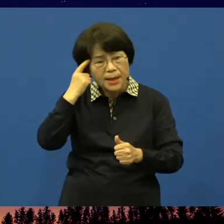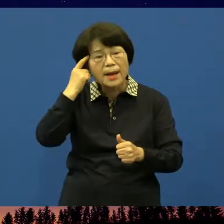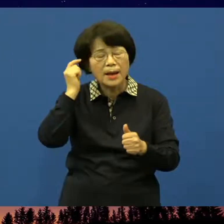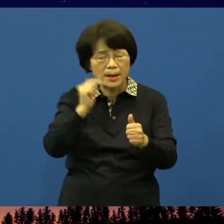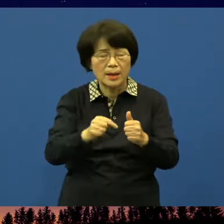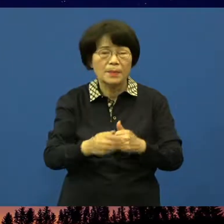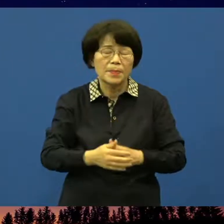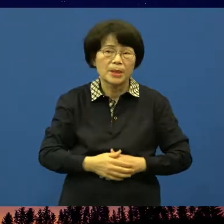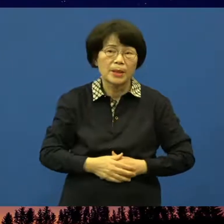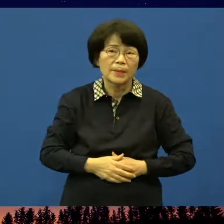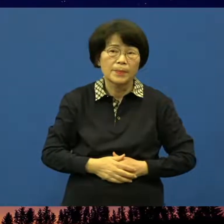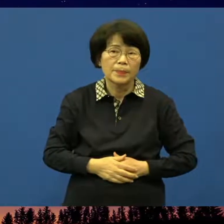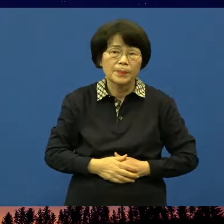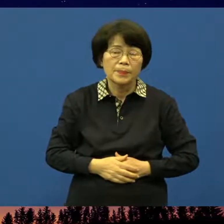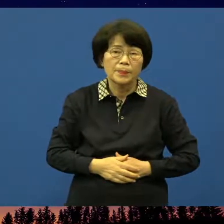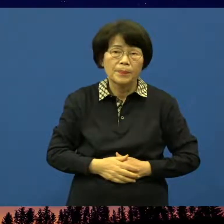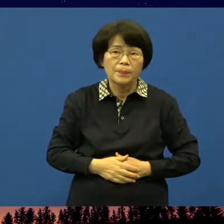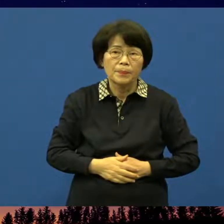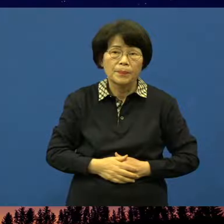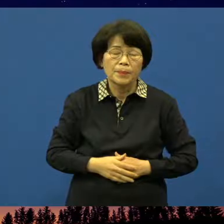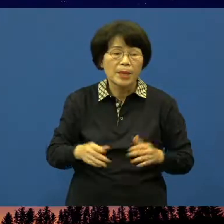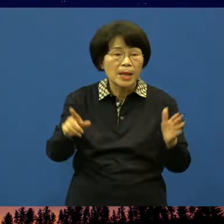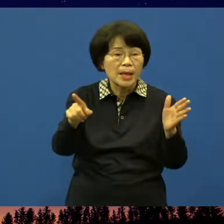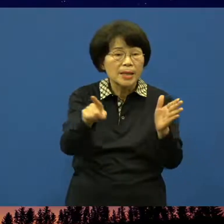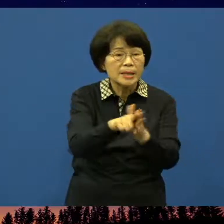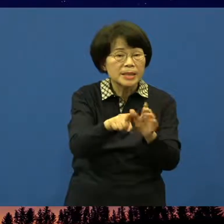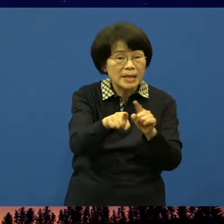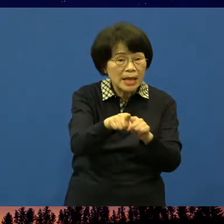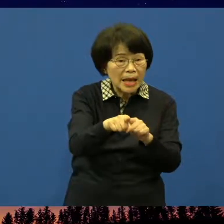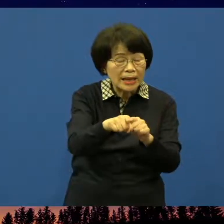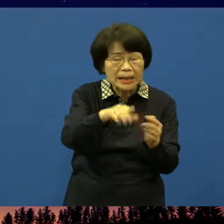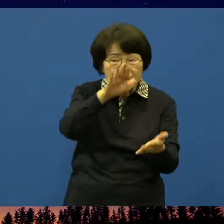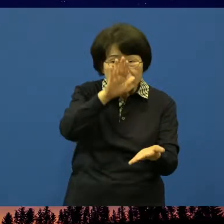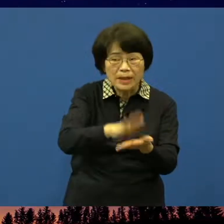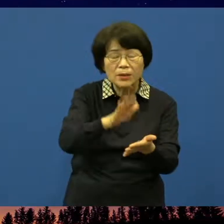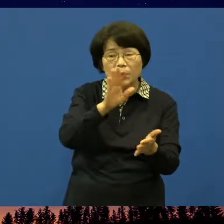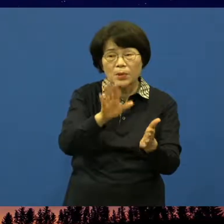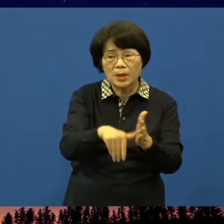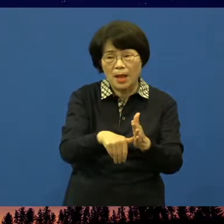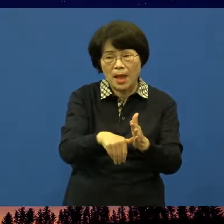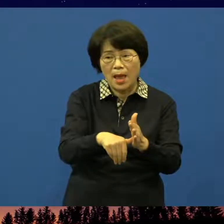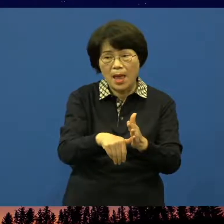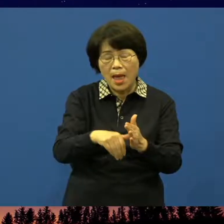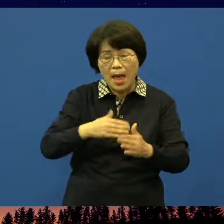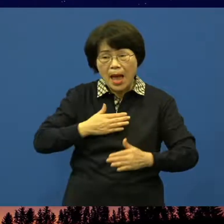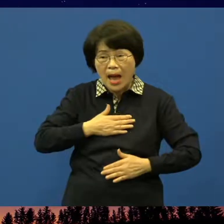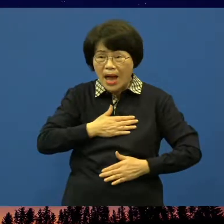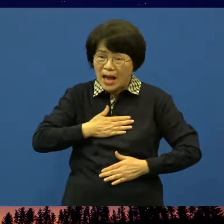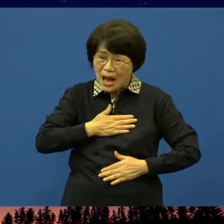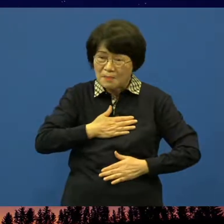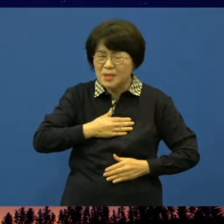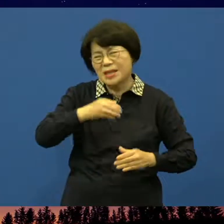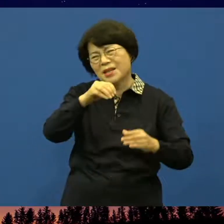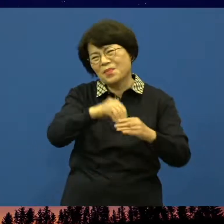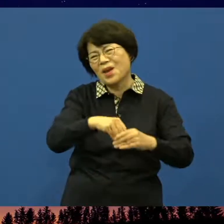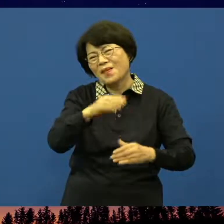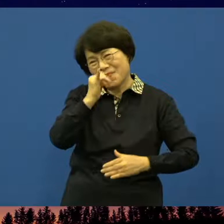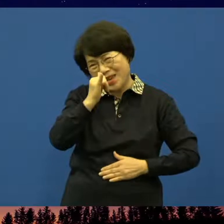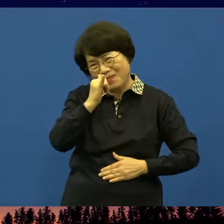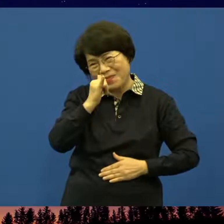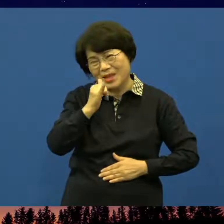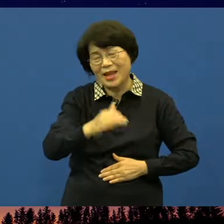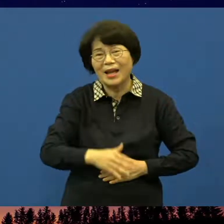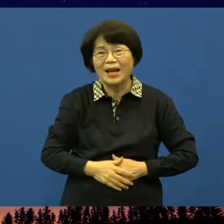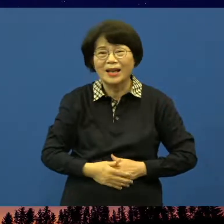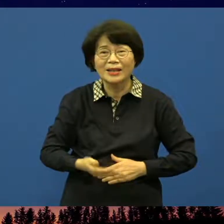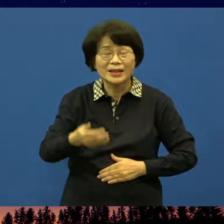있습니다. 여러분 신앙이 뜨겁다고 할 때 감정적인 요소가 있어요. 감정적인 요소는 분명히